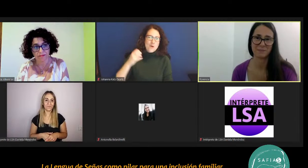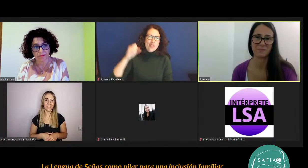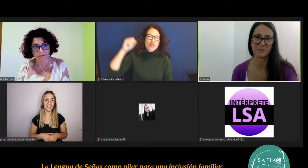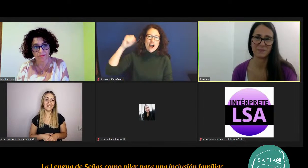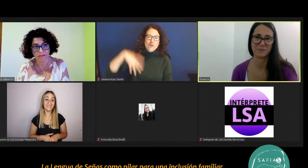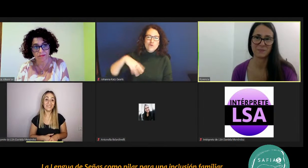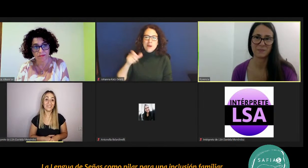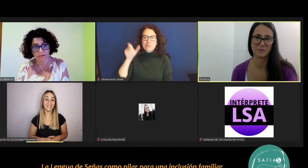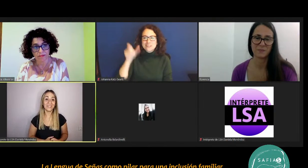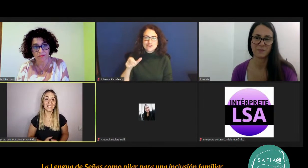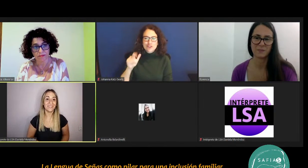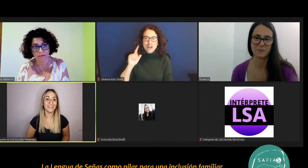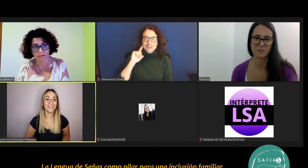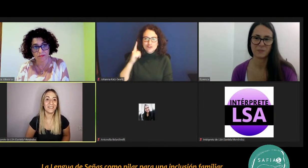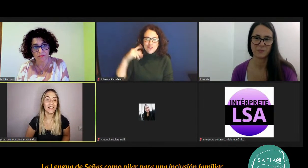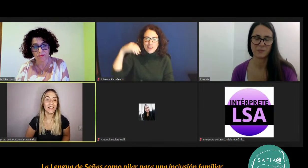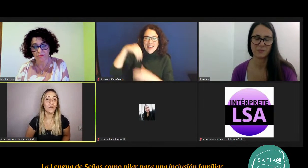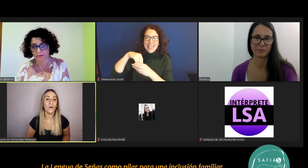Sí.